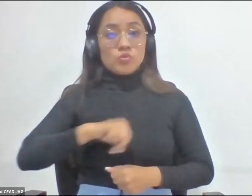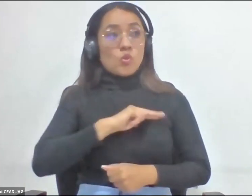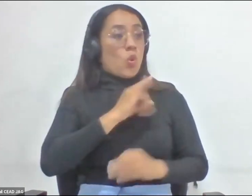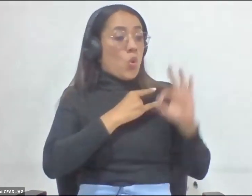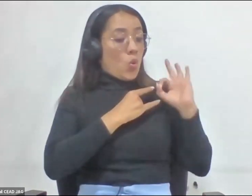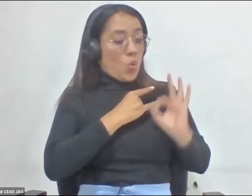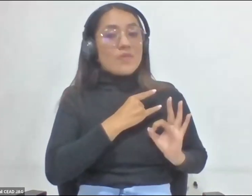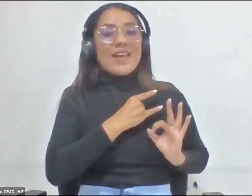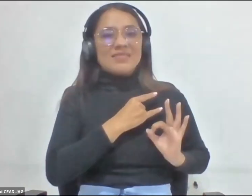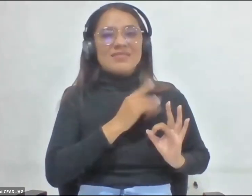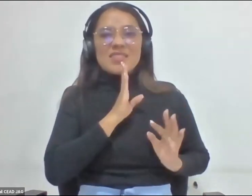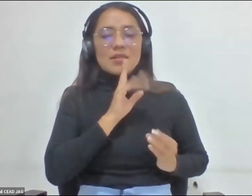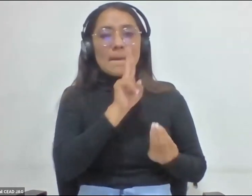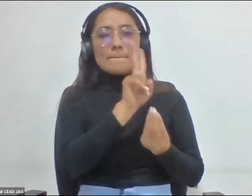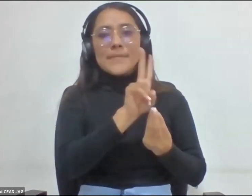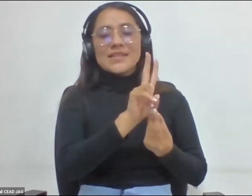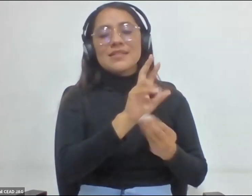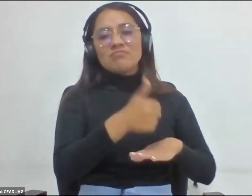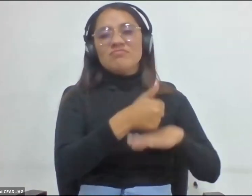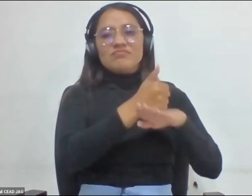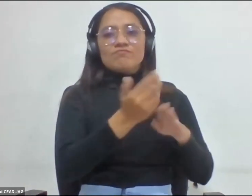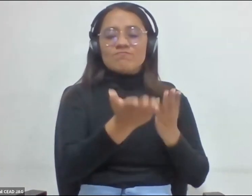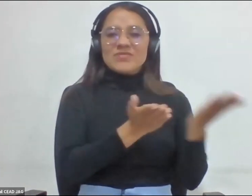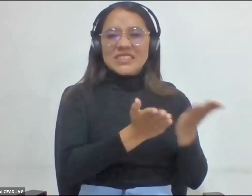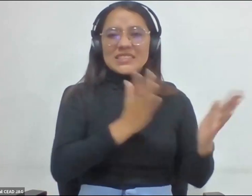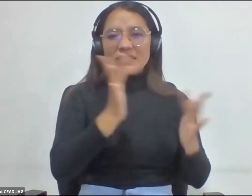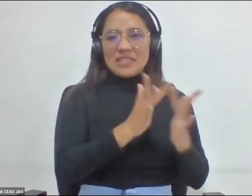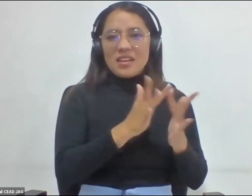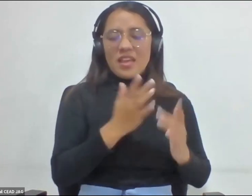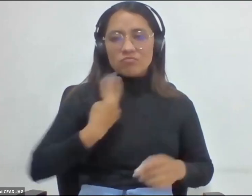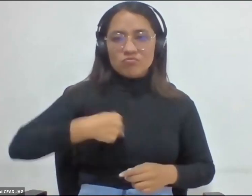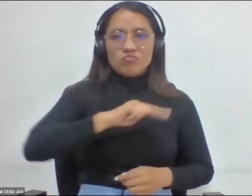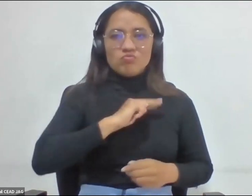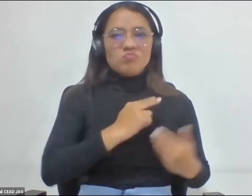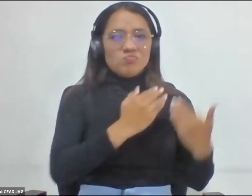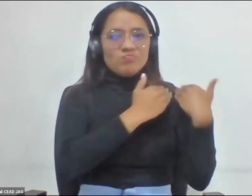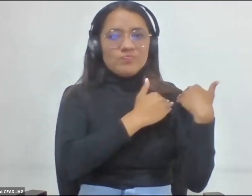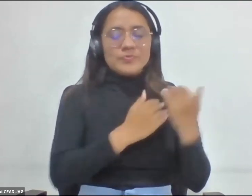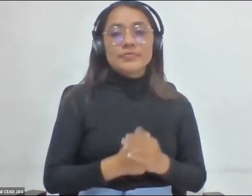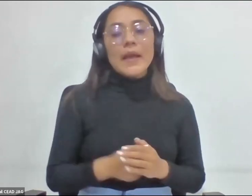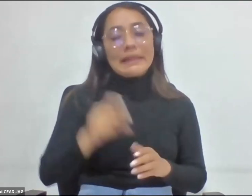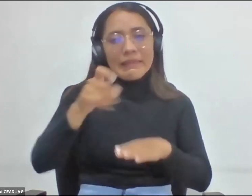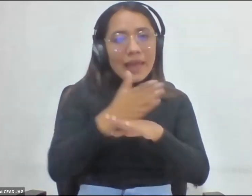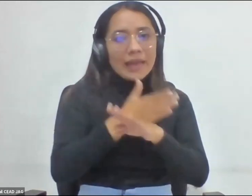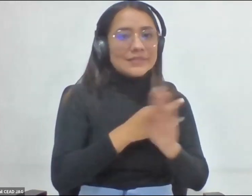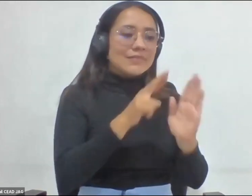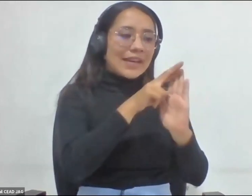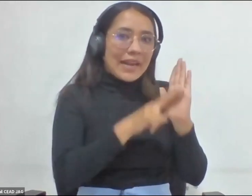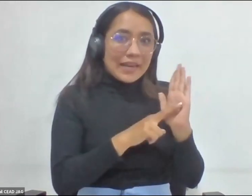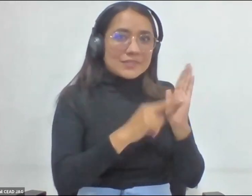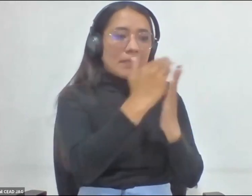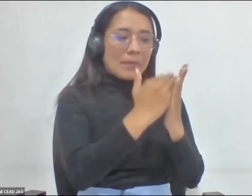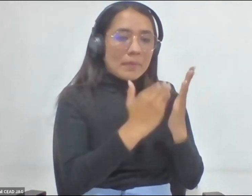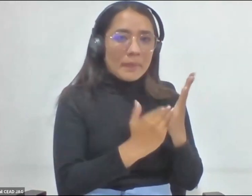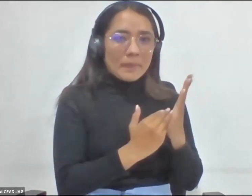lo opera la vicerrectoría de servicios aspirantes estudiantes y egresados desde luego hay unos requisitos los vamos a